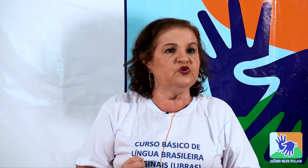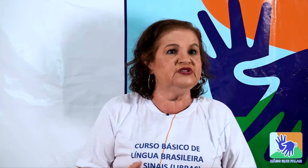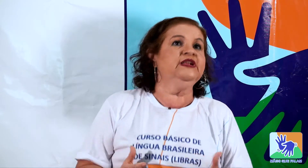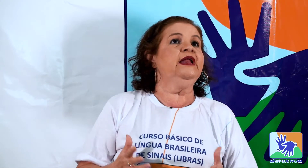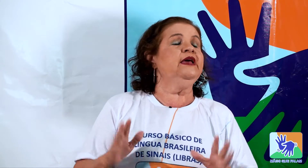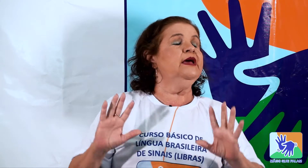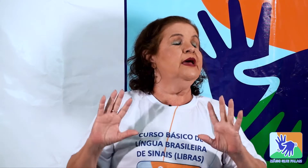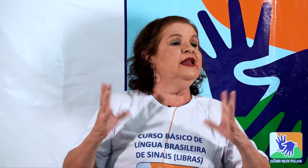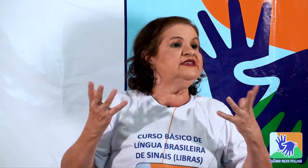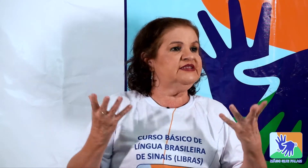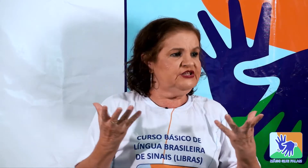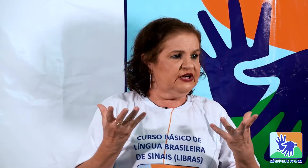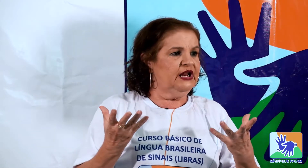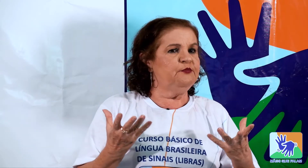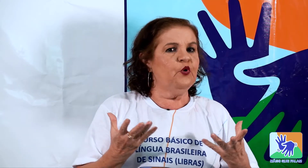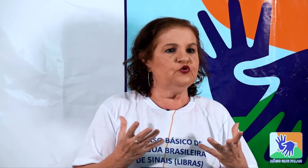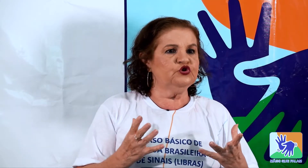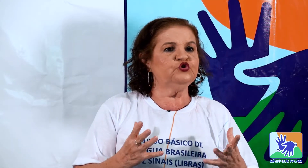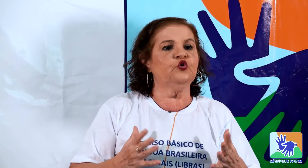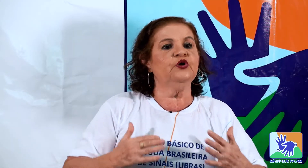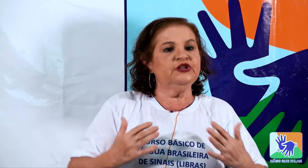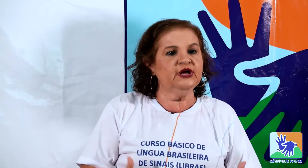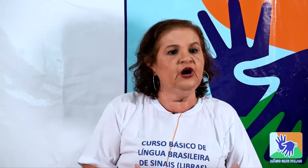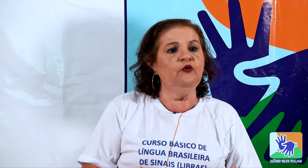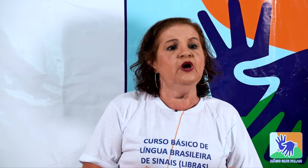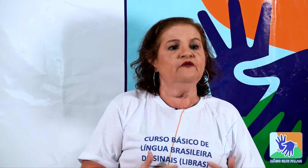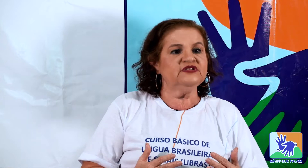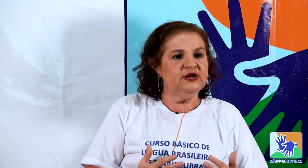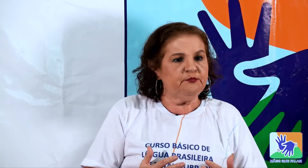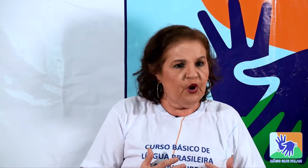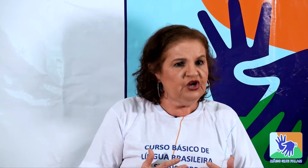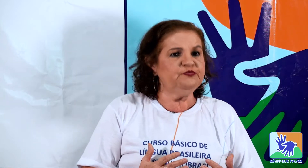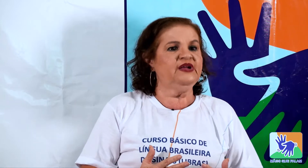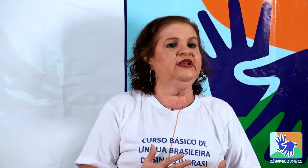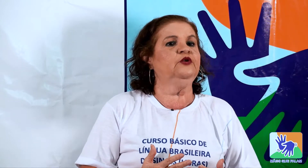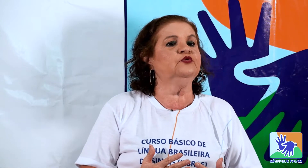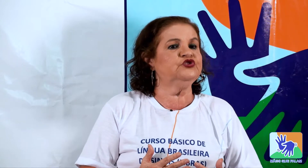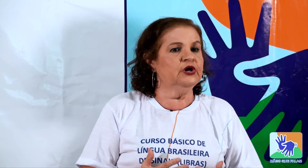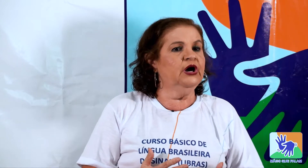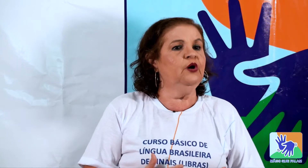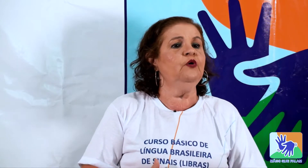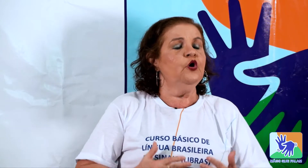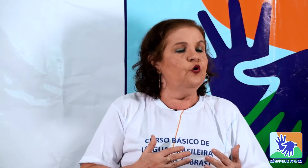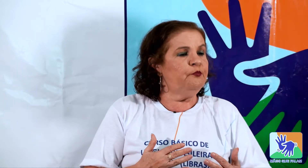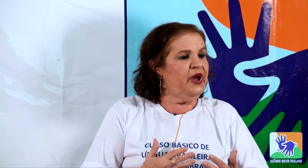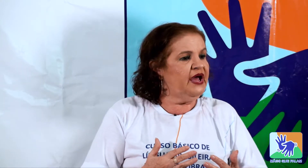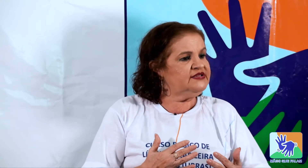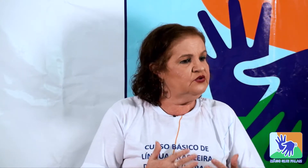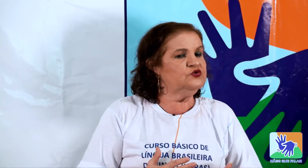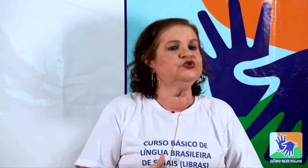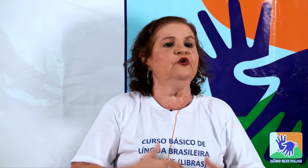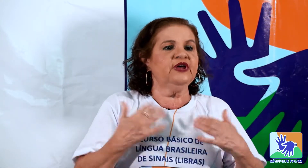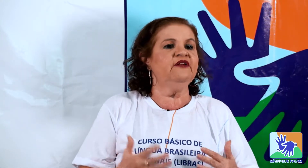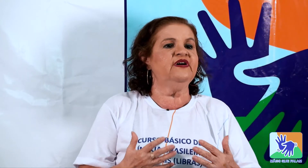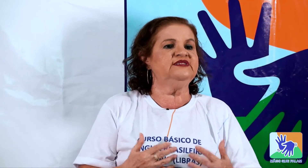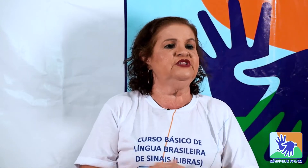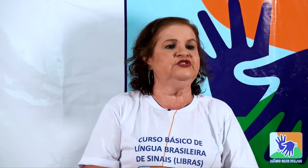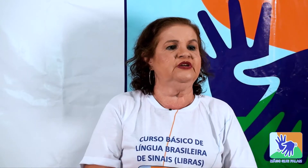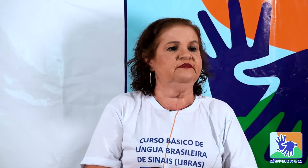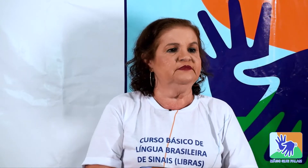buzina, ele sente aquele pouco de som. Então, você pode bater no chão, o pé assim no chão, que ele vai sentir.